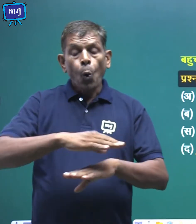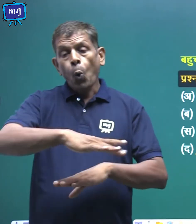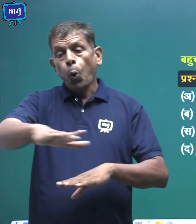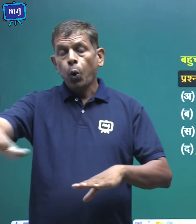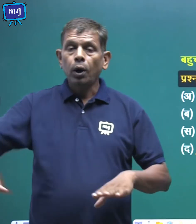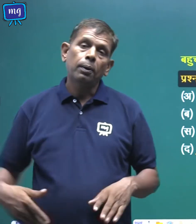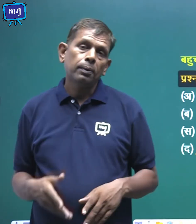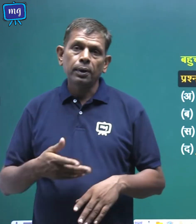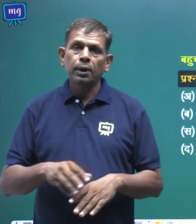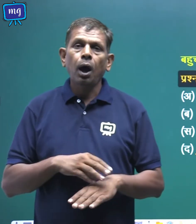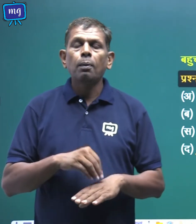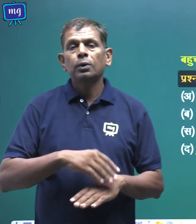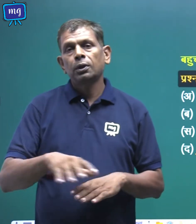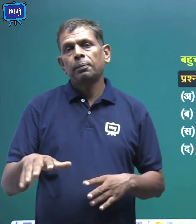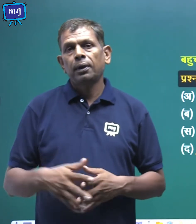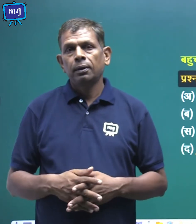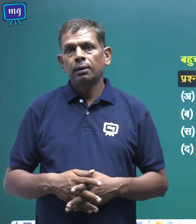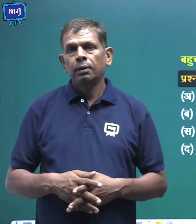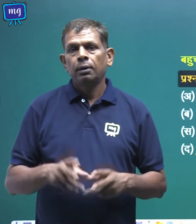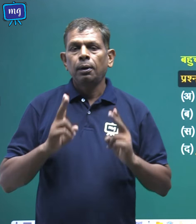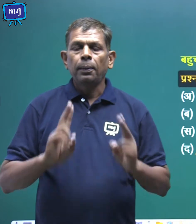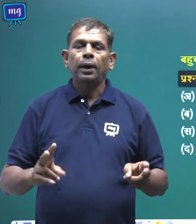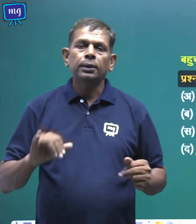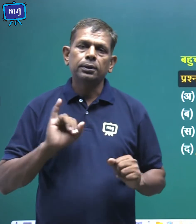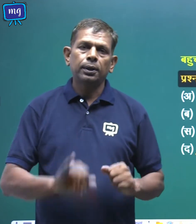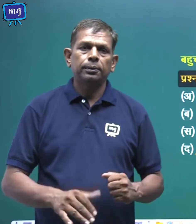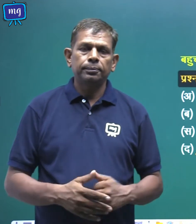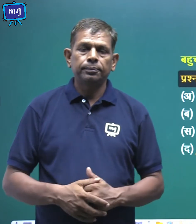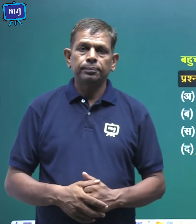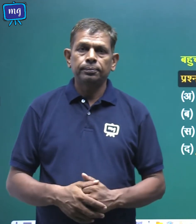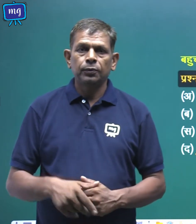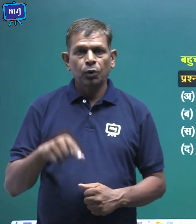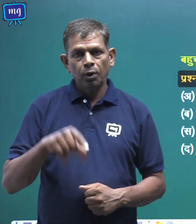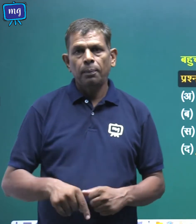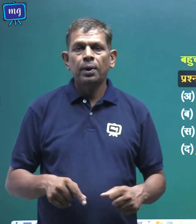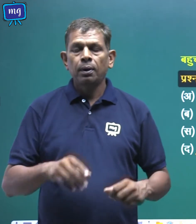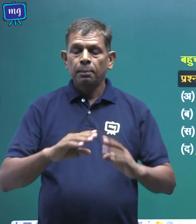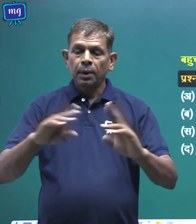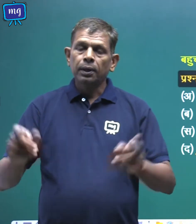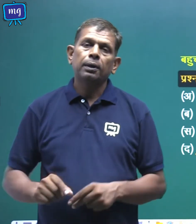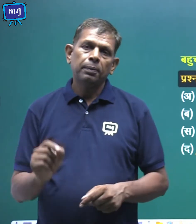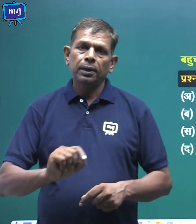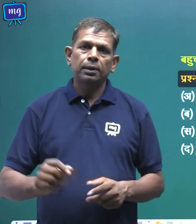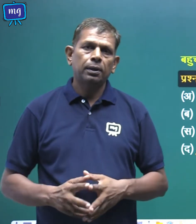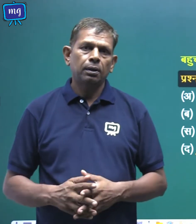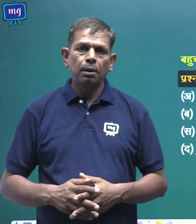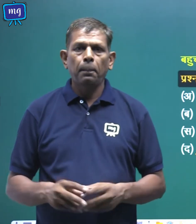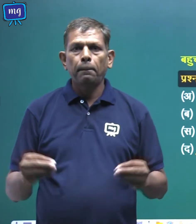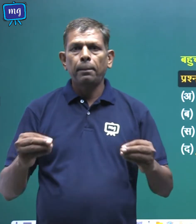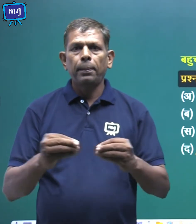रेगिस्तान या मरुस्थल में पाया जाता है, तो हम ब्रैकेट में लिखेंगे